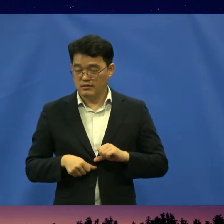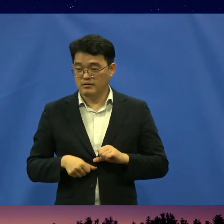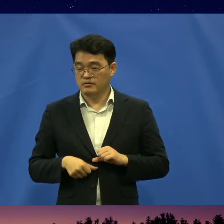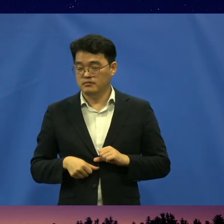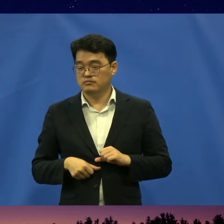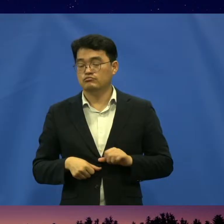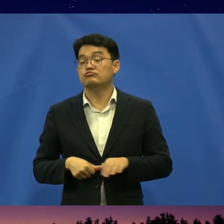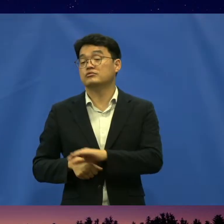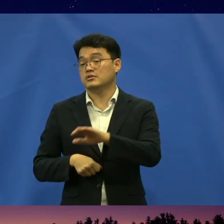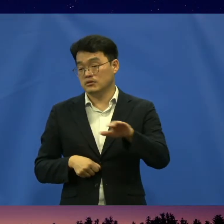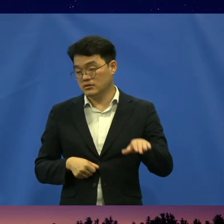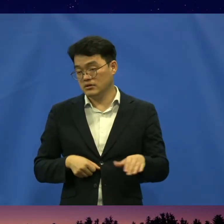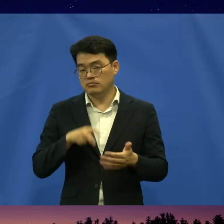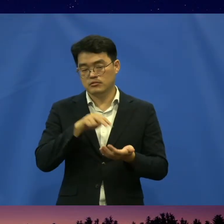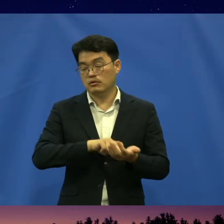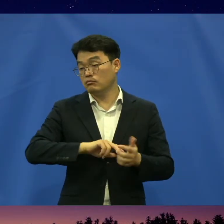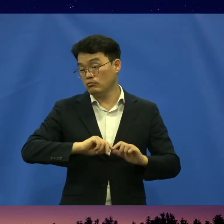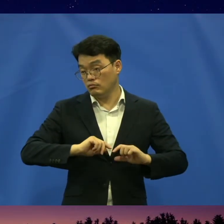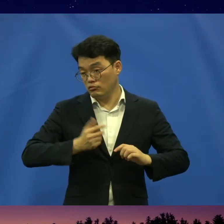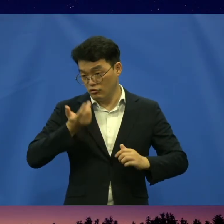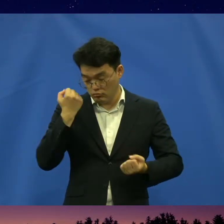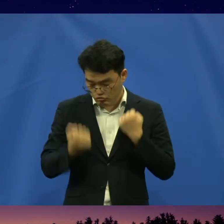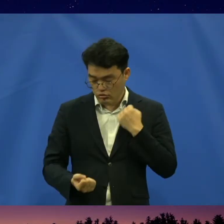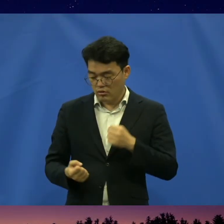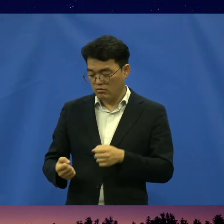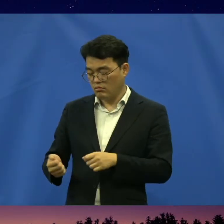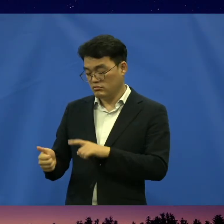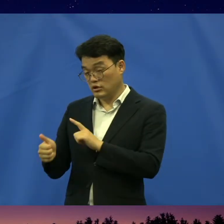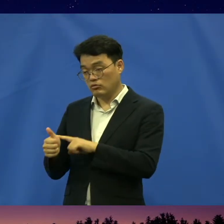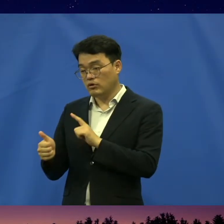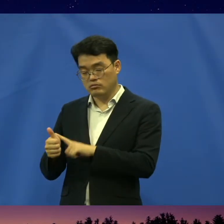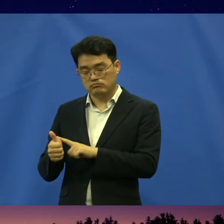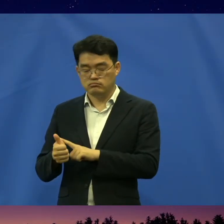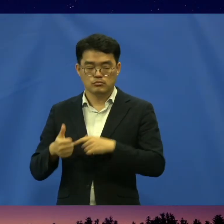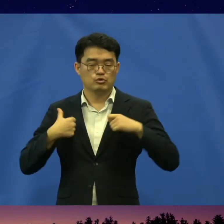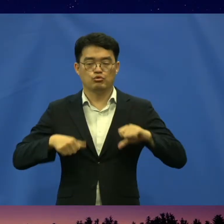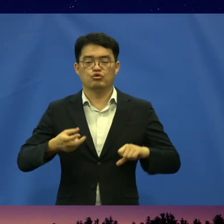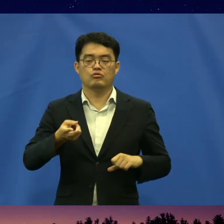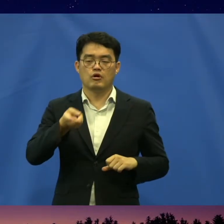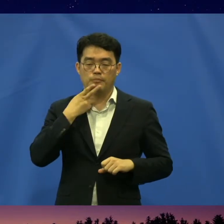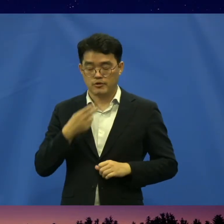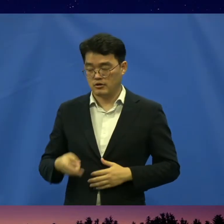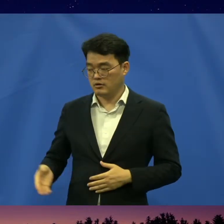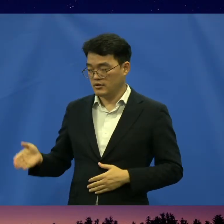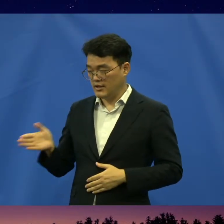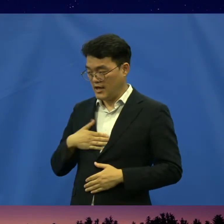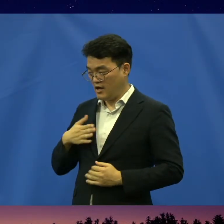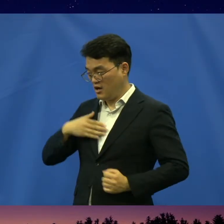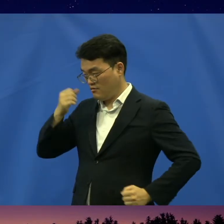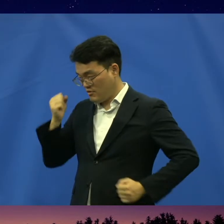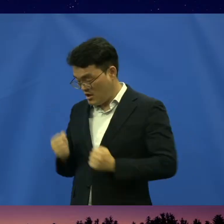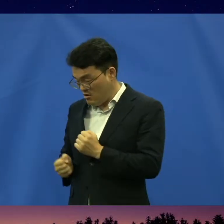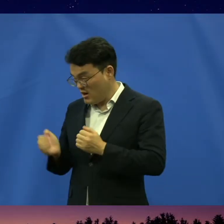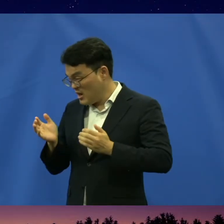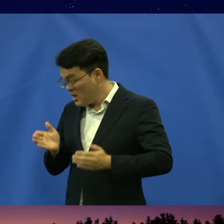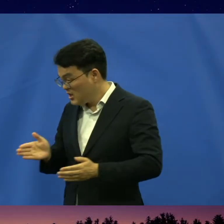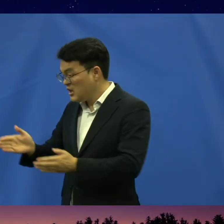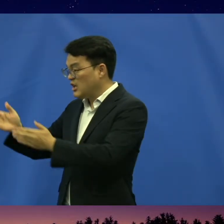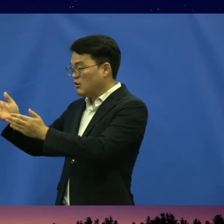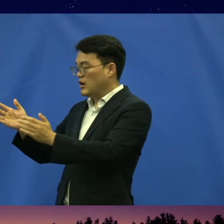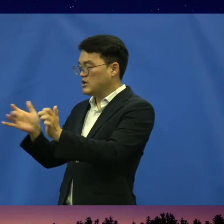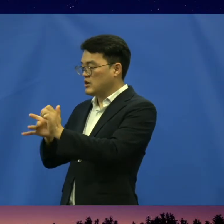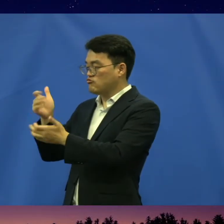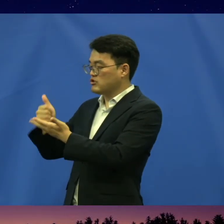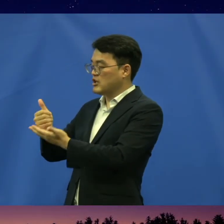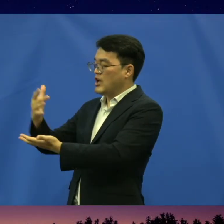그만두고 싶을, 또 그만둬도 괜찮을 만할 것 같은 자기를 합리화시킬 만한 이유가 너무